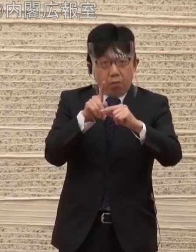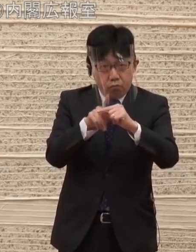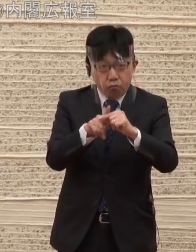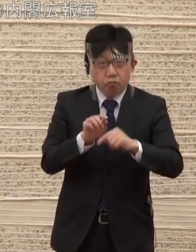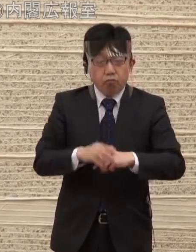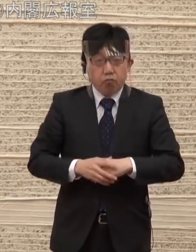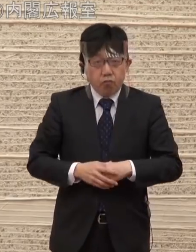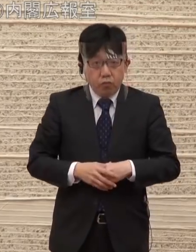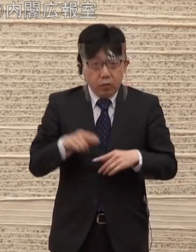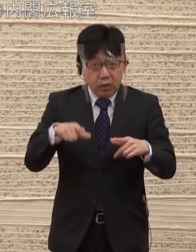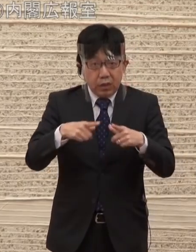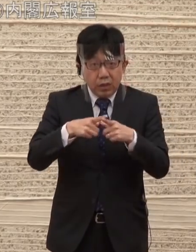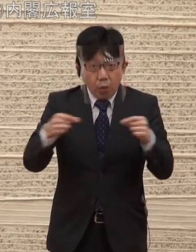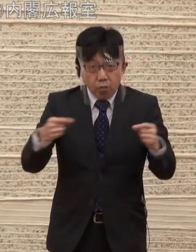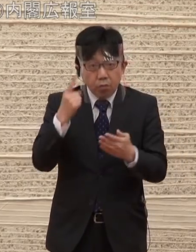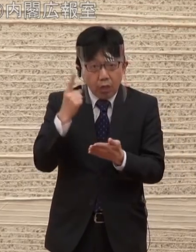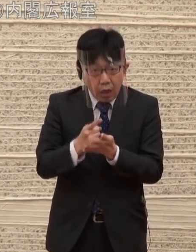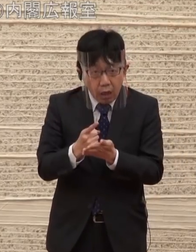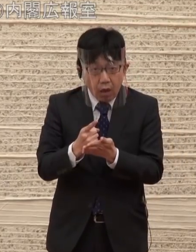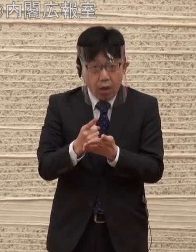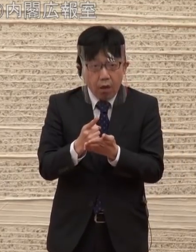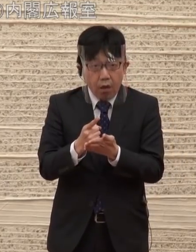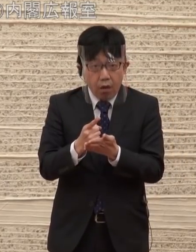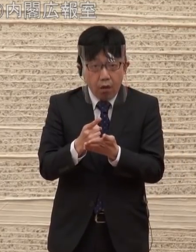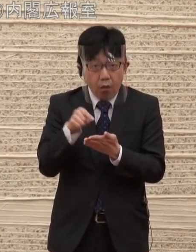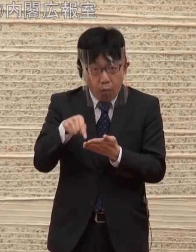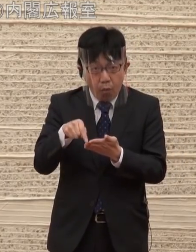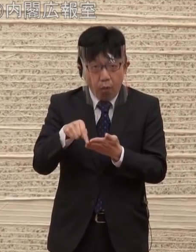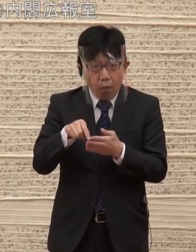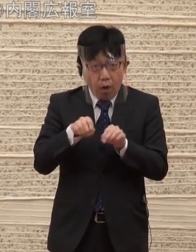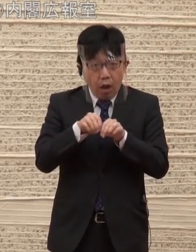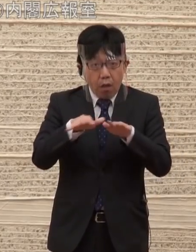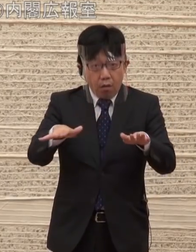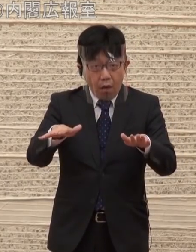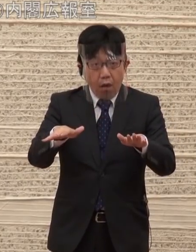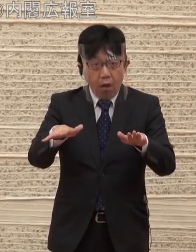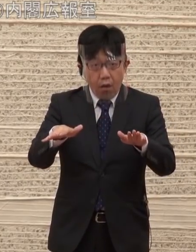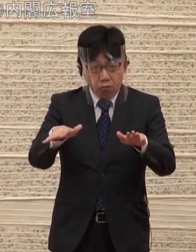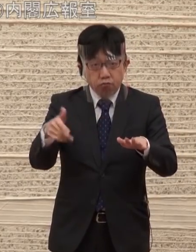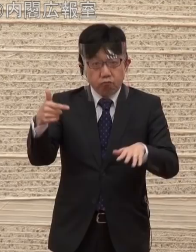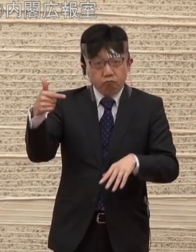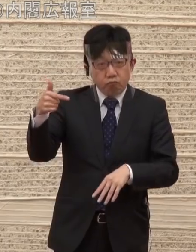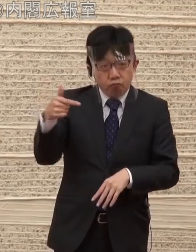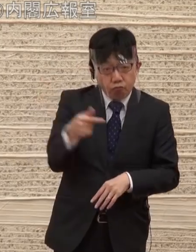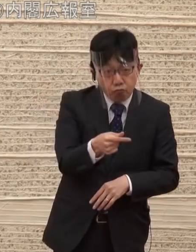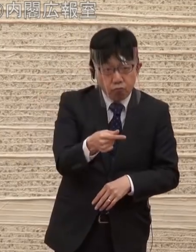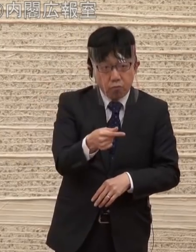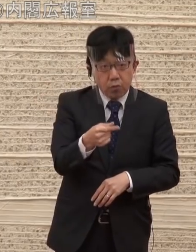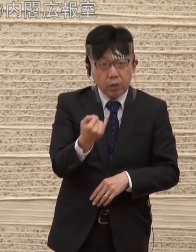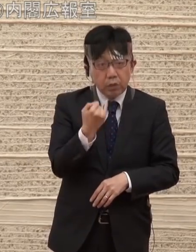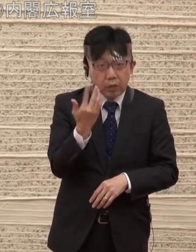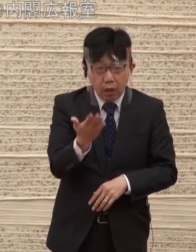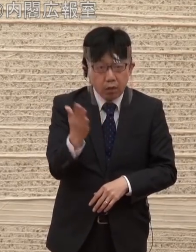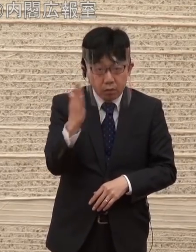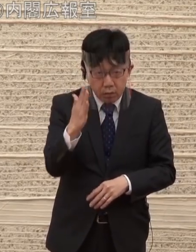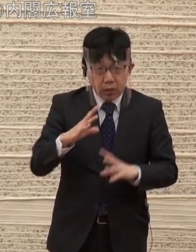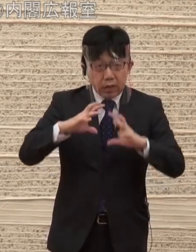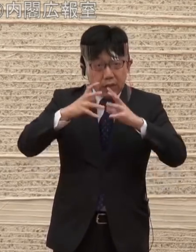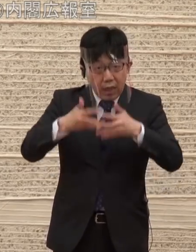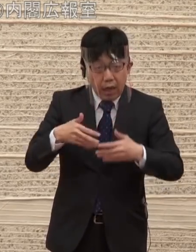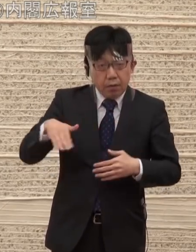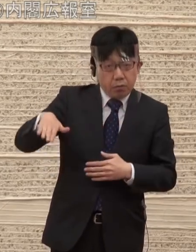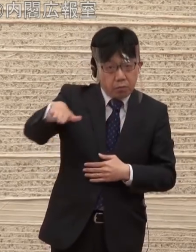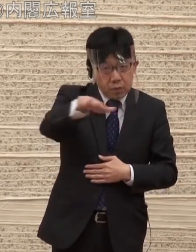の日本だけでこの幹線が終息すればいいということではなくてもちろんオリンピックだいますが世界中の人々がやってき